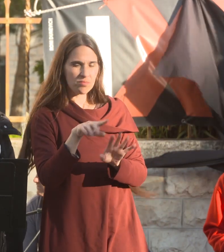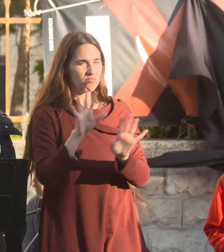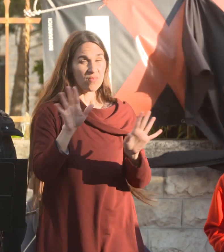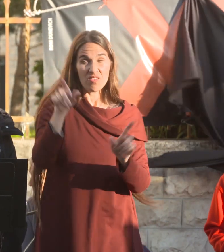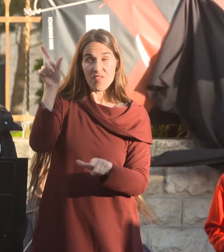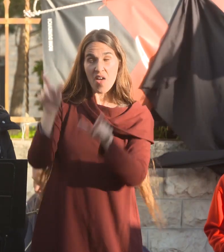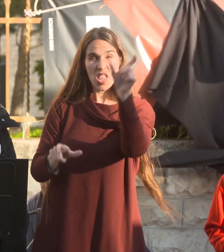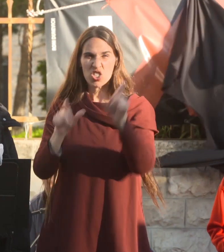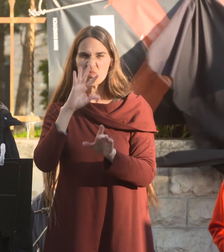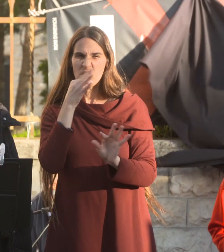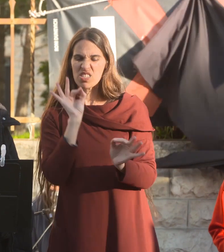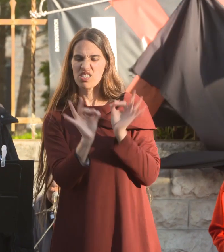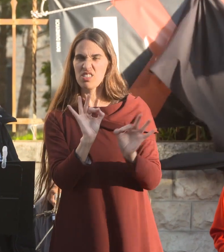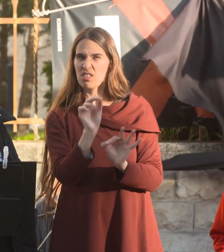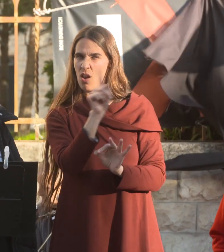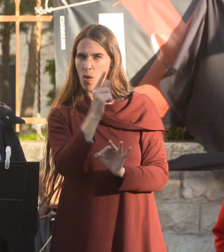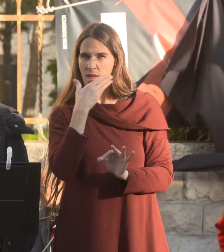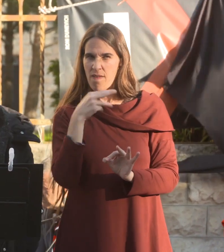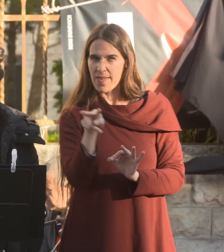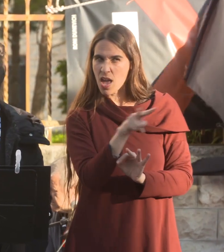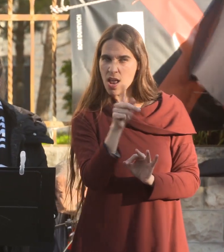ומי שמדבר בהם שרה,